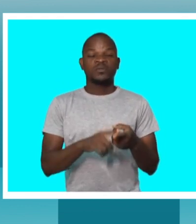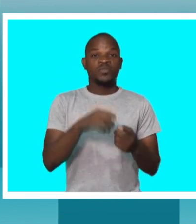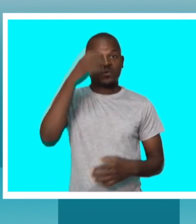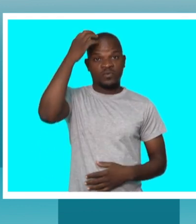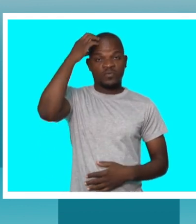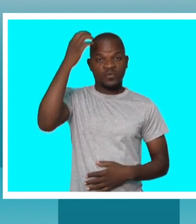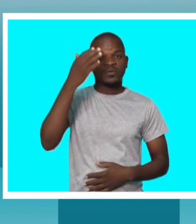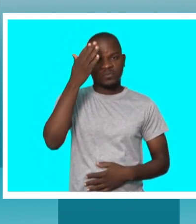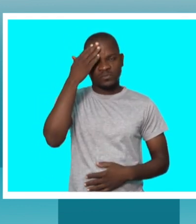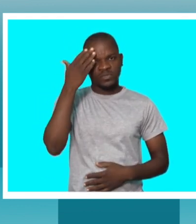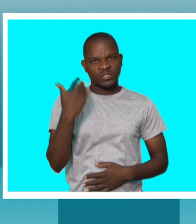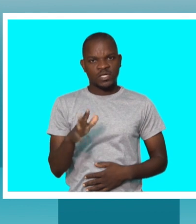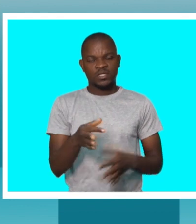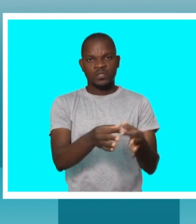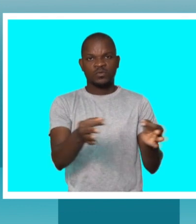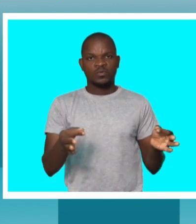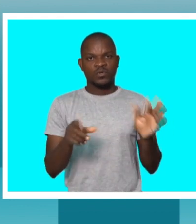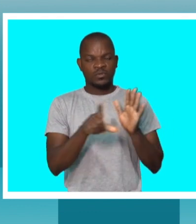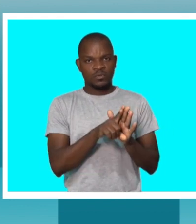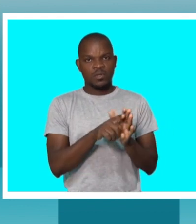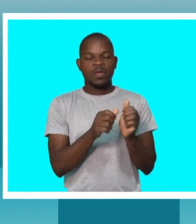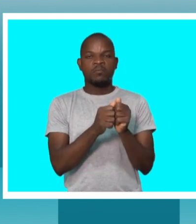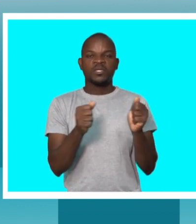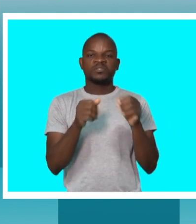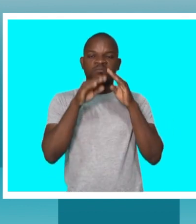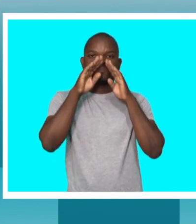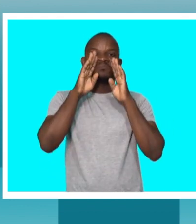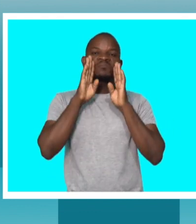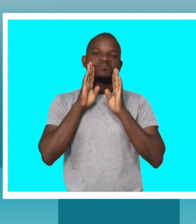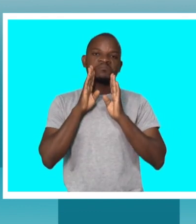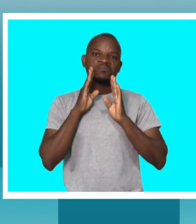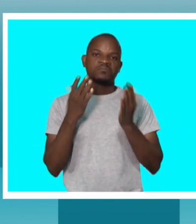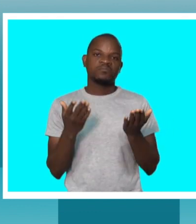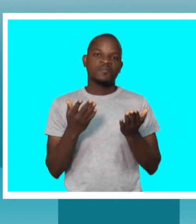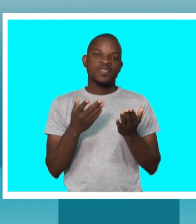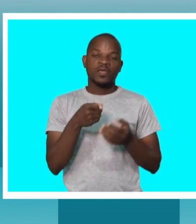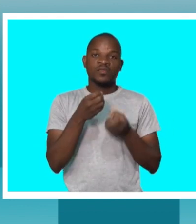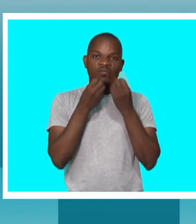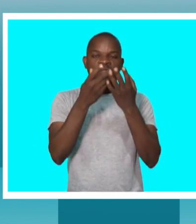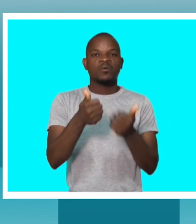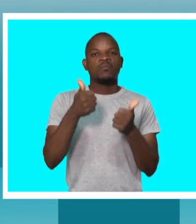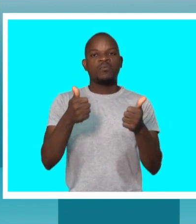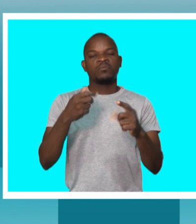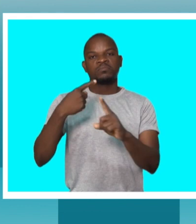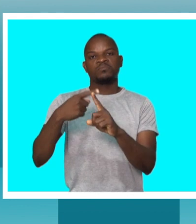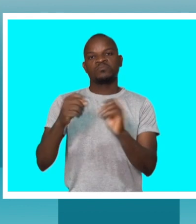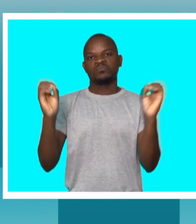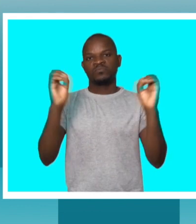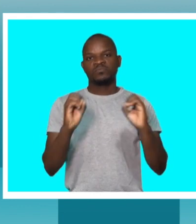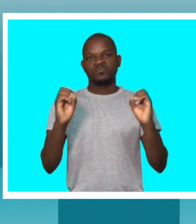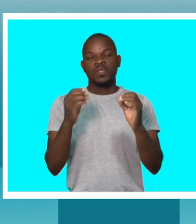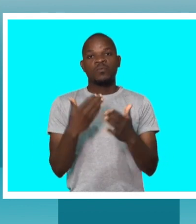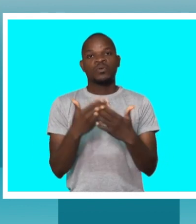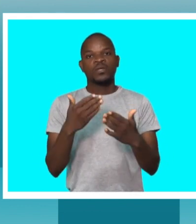governo conhece a convenção. Mas infelizmente a informação não é boa, porque primeiro